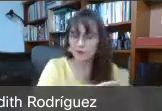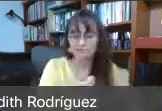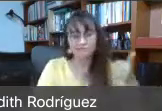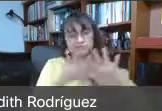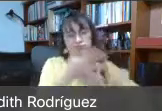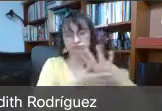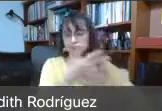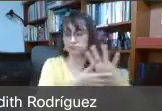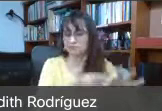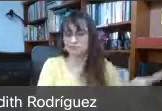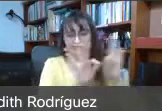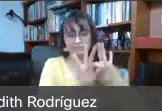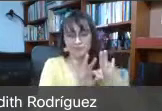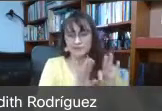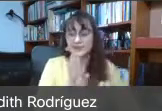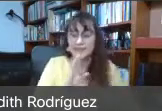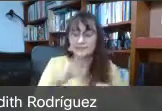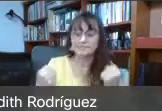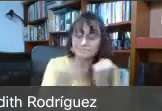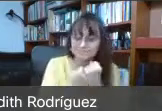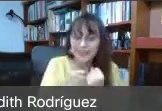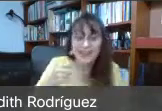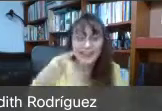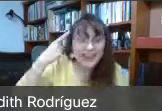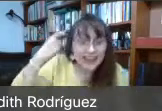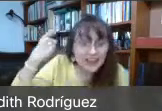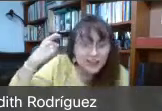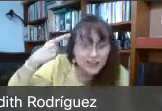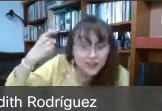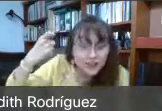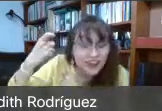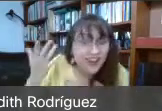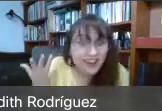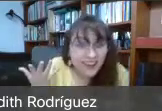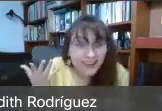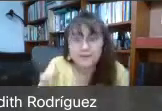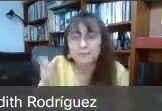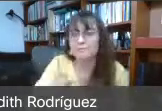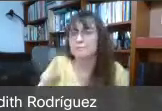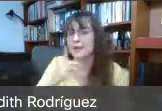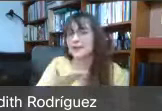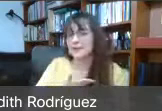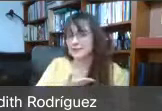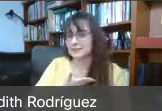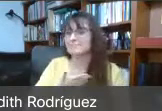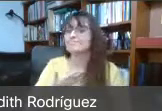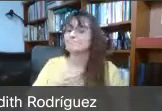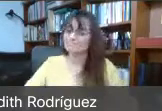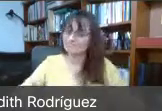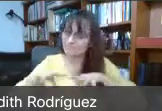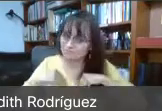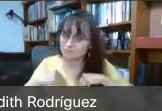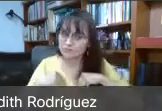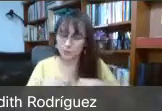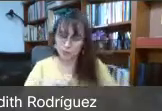eso permite un proceso de conocimiento, de interacción con el mundo, eso es muy importante, es fundamental. Que tenga la información en